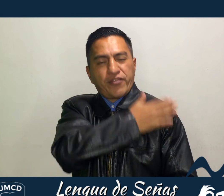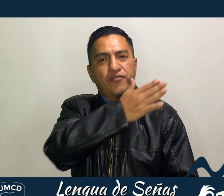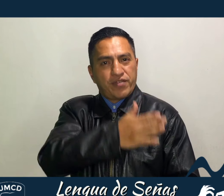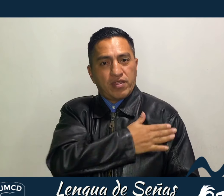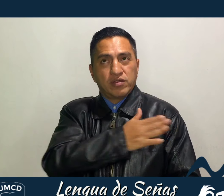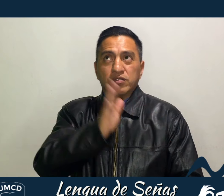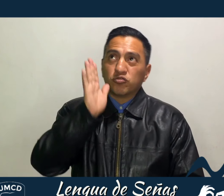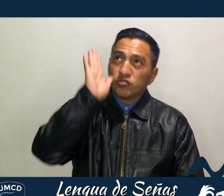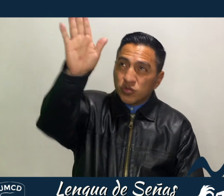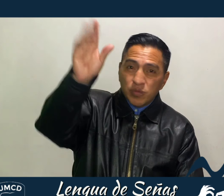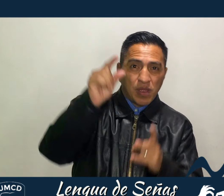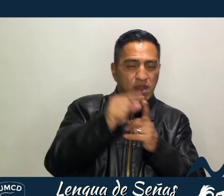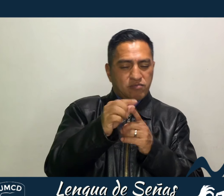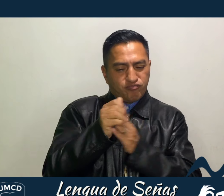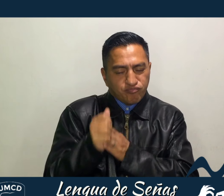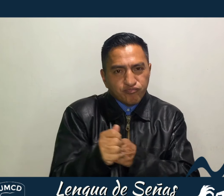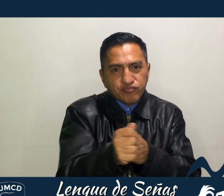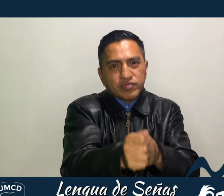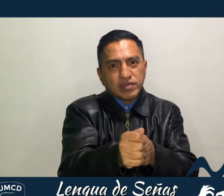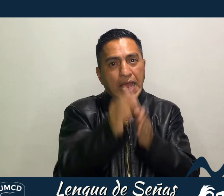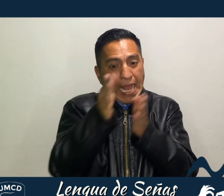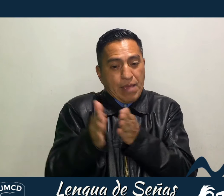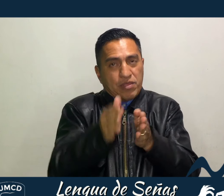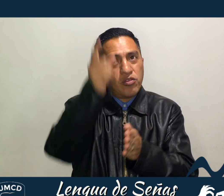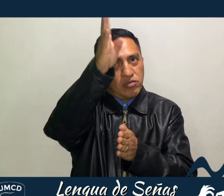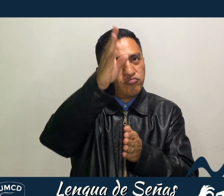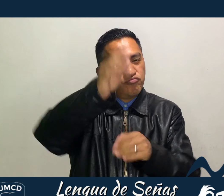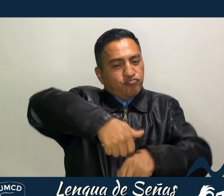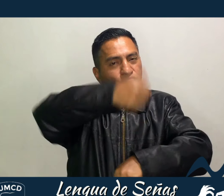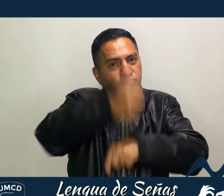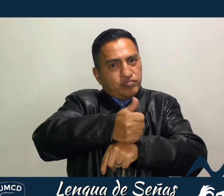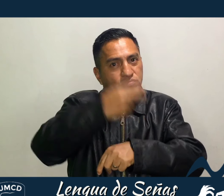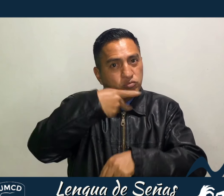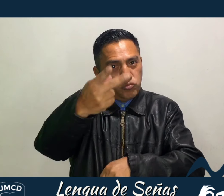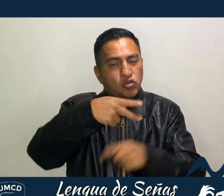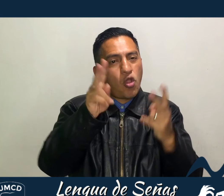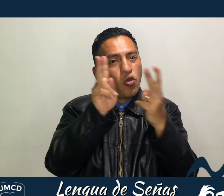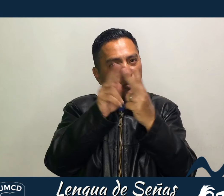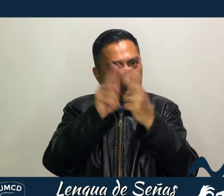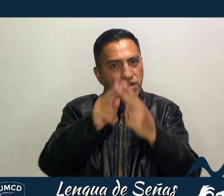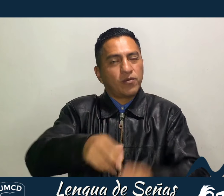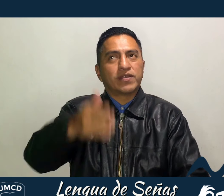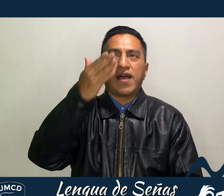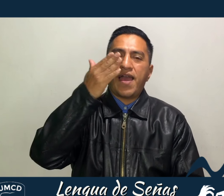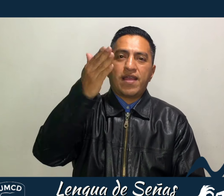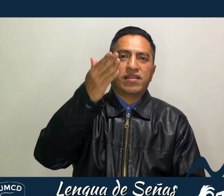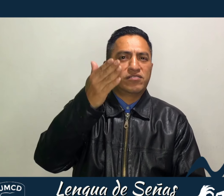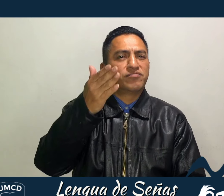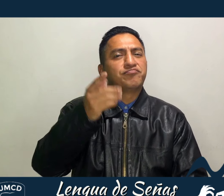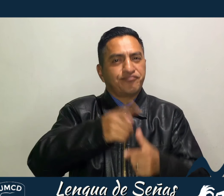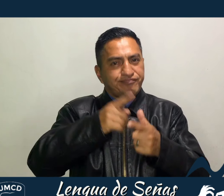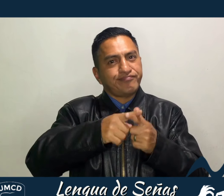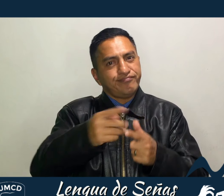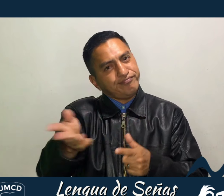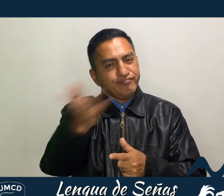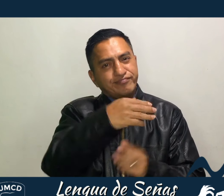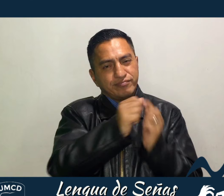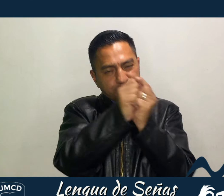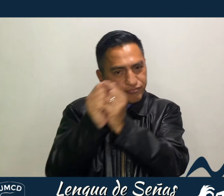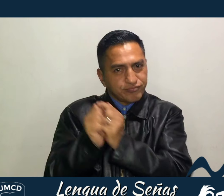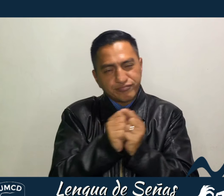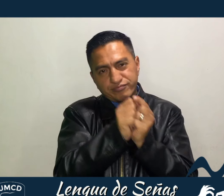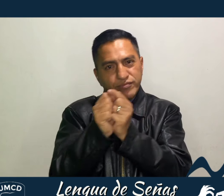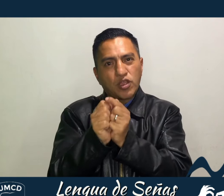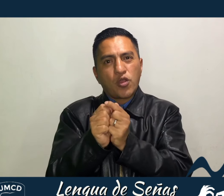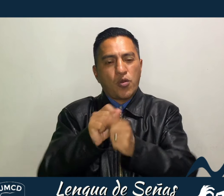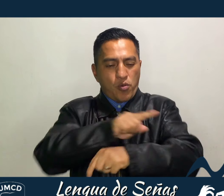confiados en que ella es el camino que Dios ha establecido para que le conozcamos a Él. Acompáñenos acá en Un